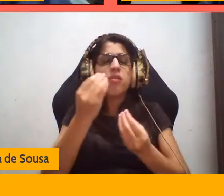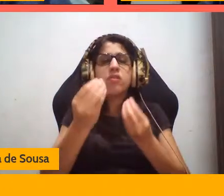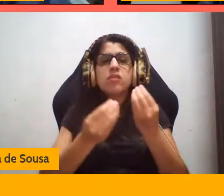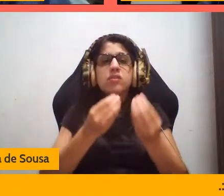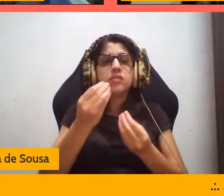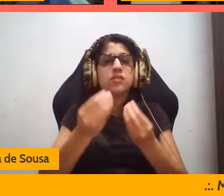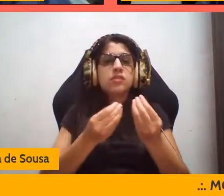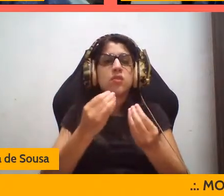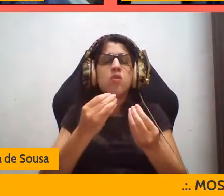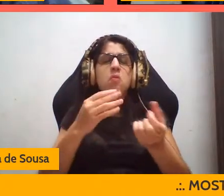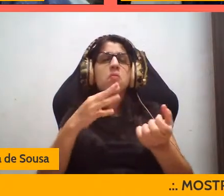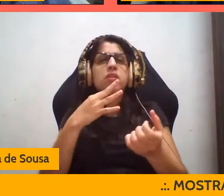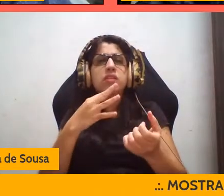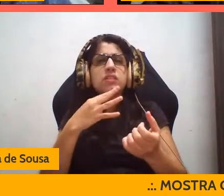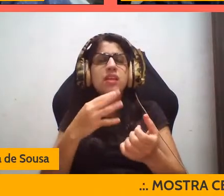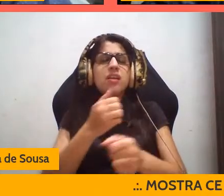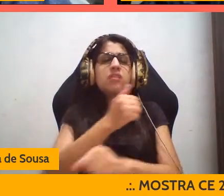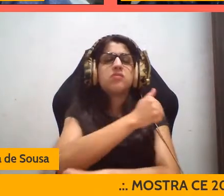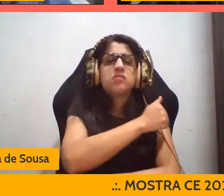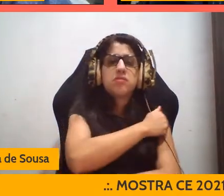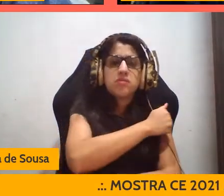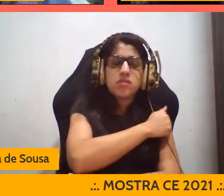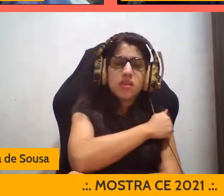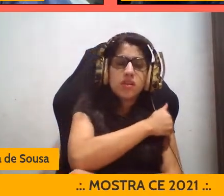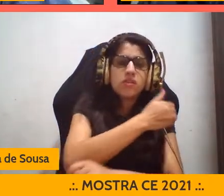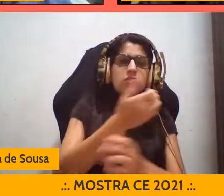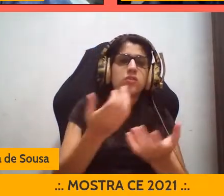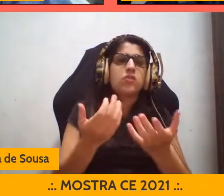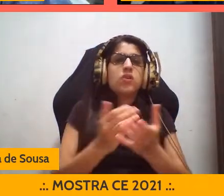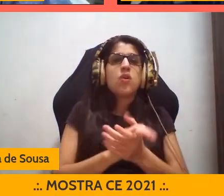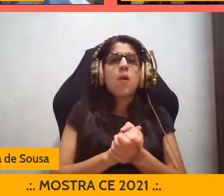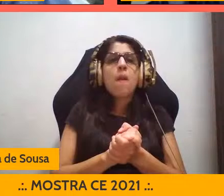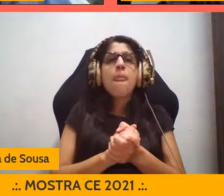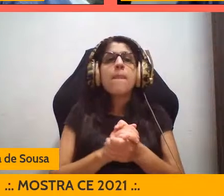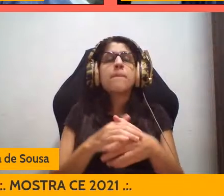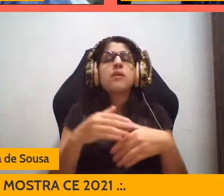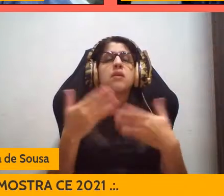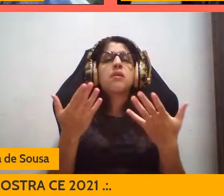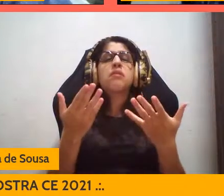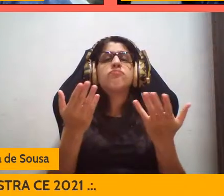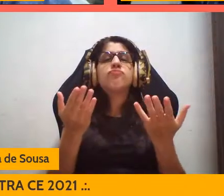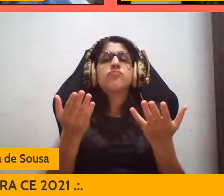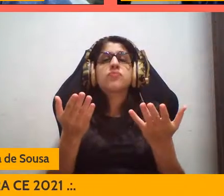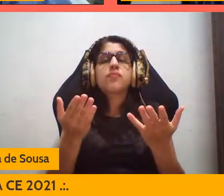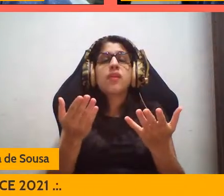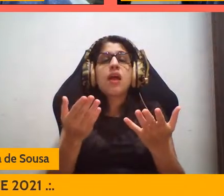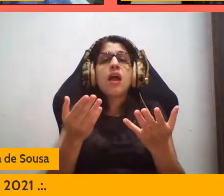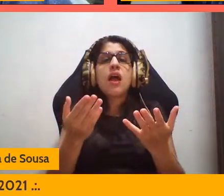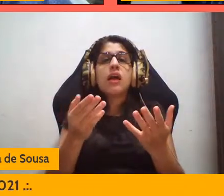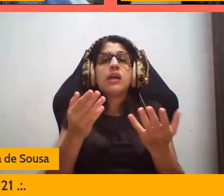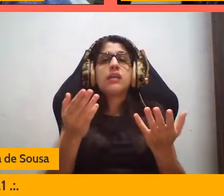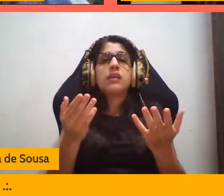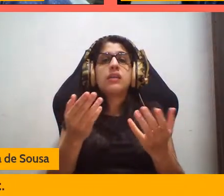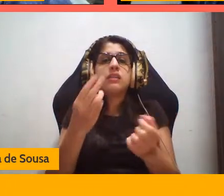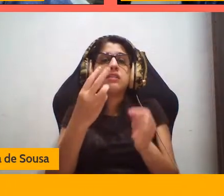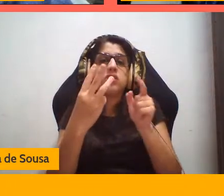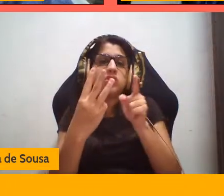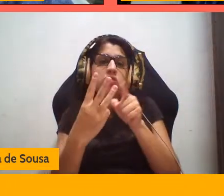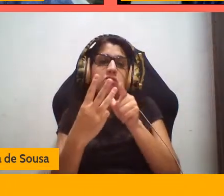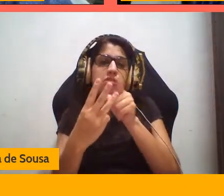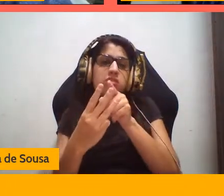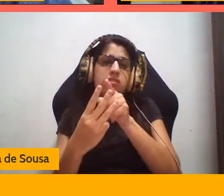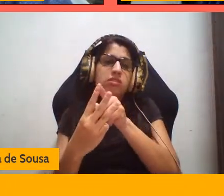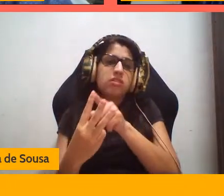né? Obviamente, parte de conhecer, né, quem são os alunos. Eu acho que essas três competências,